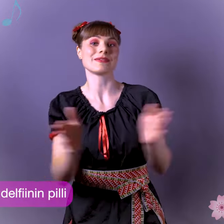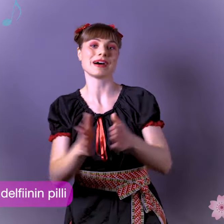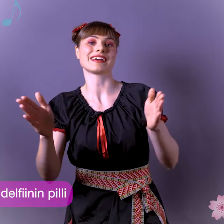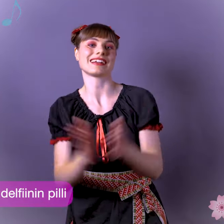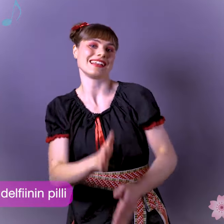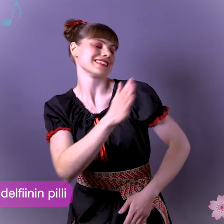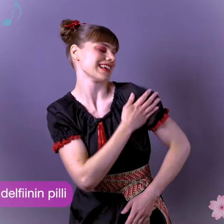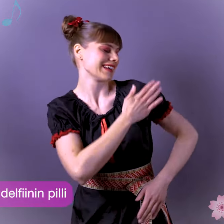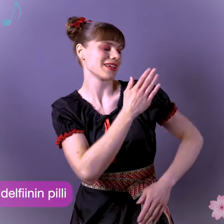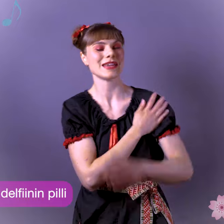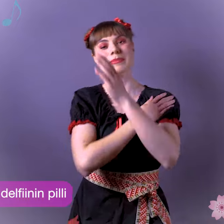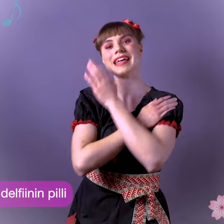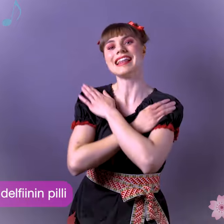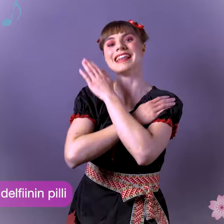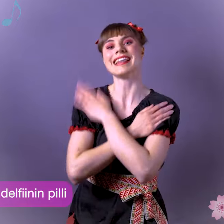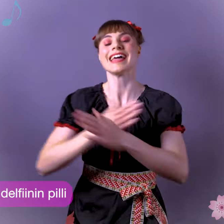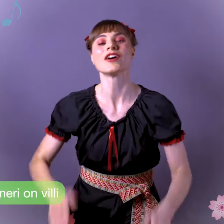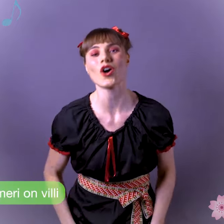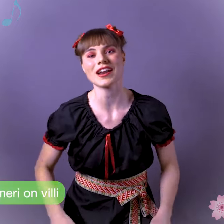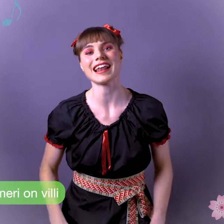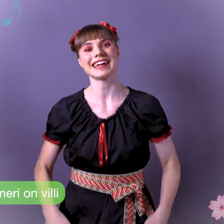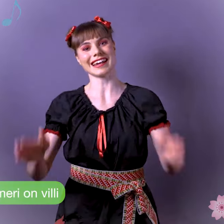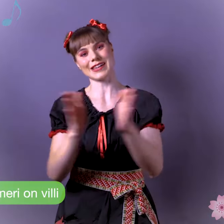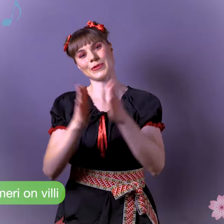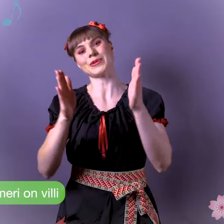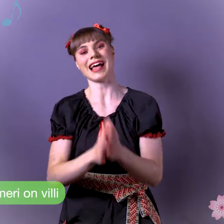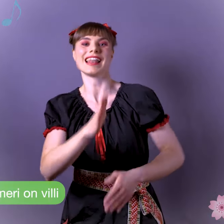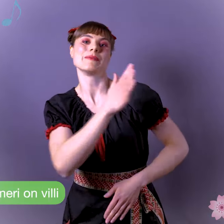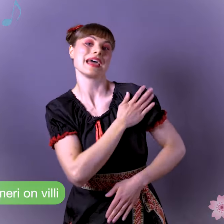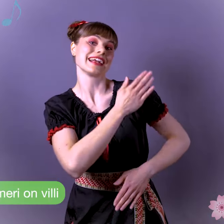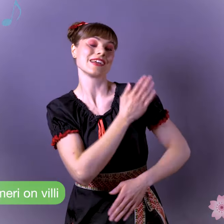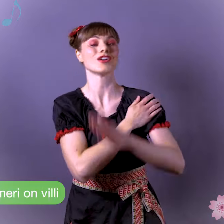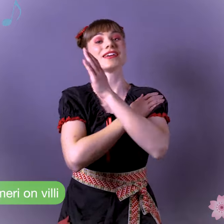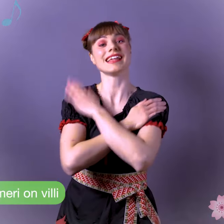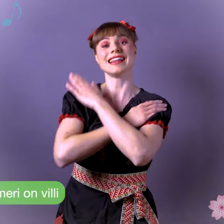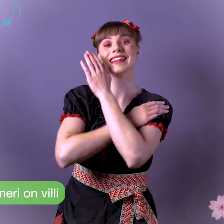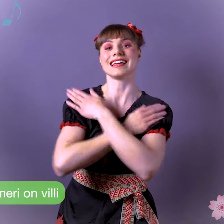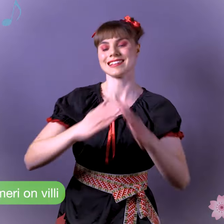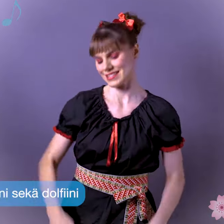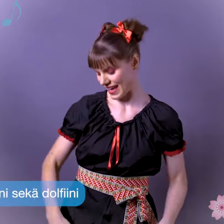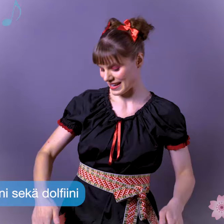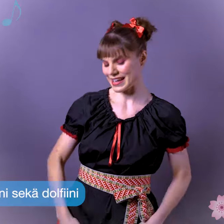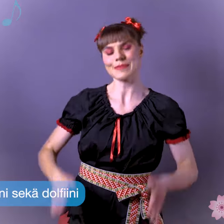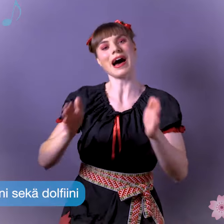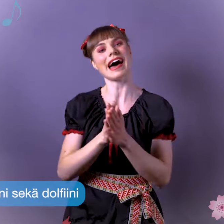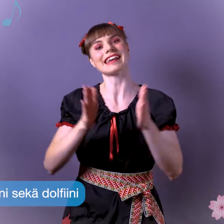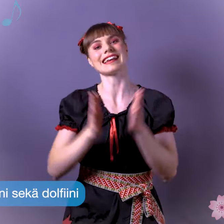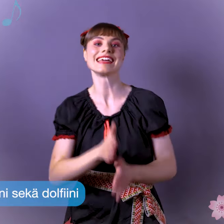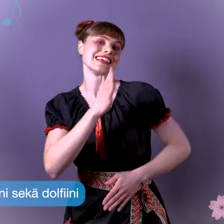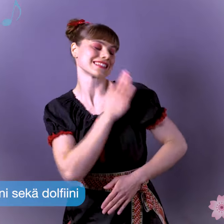atolimakrilli neriinin pilli koralli riutalla Meri on pilli salini marlini